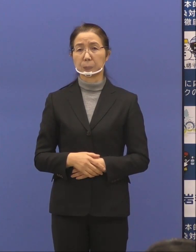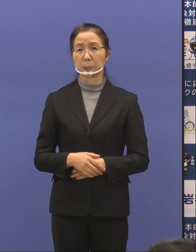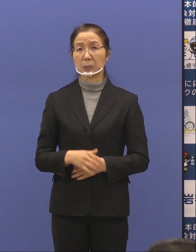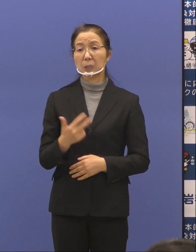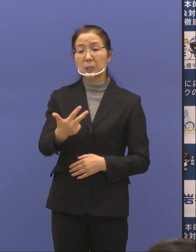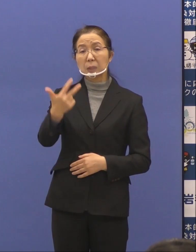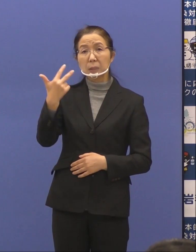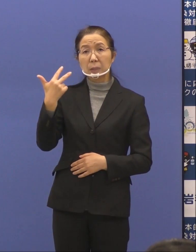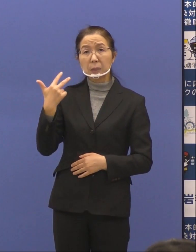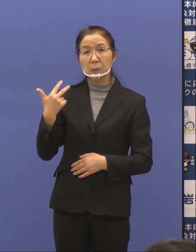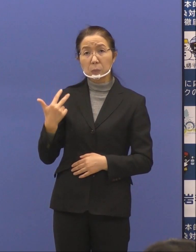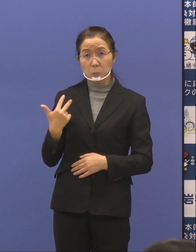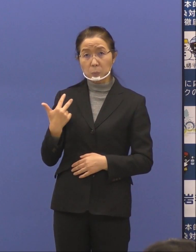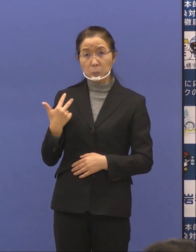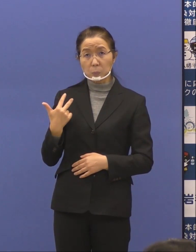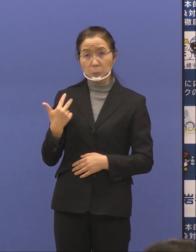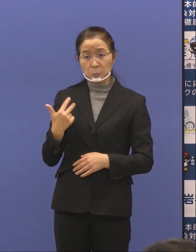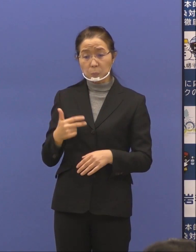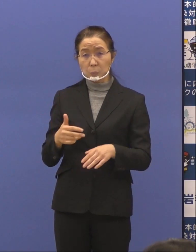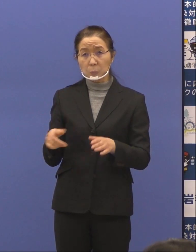先週から、